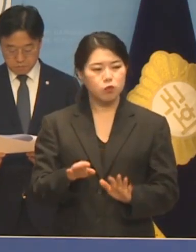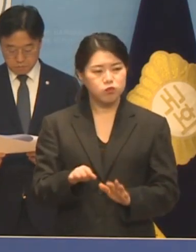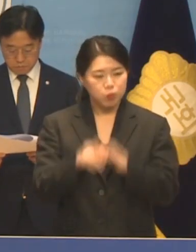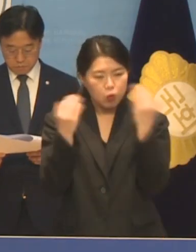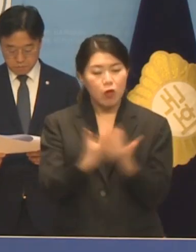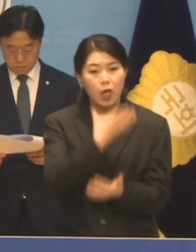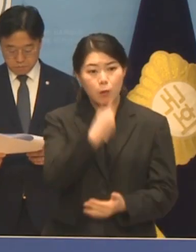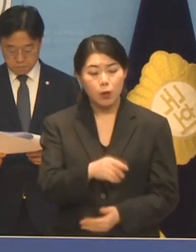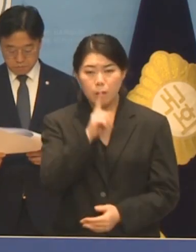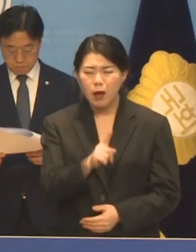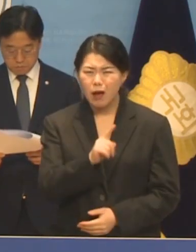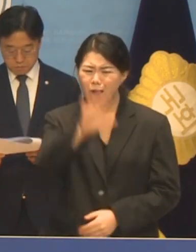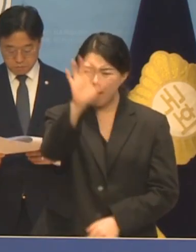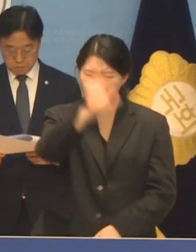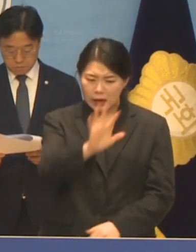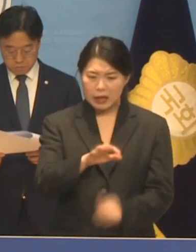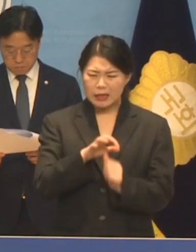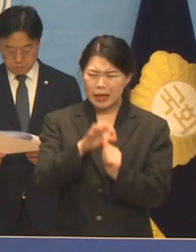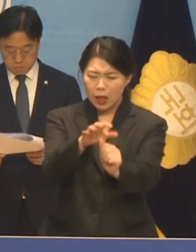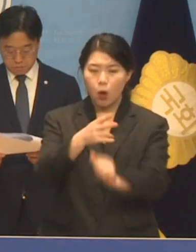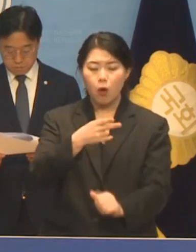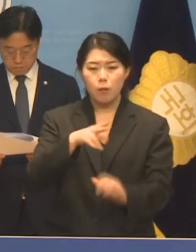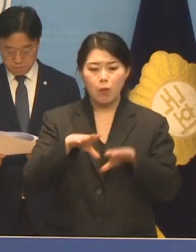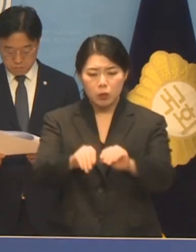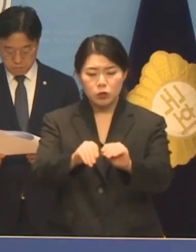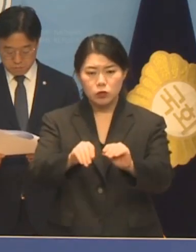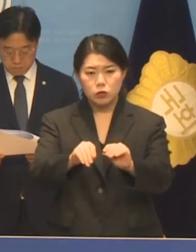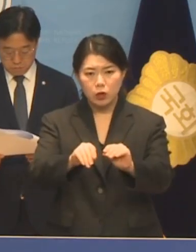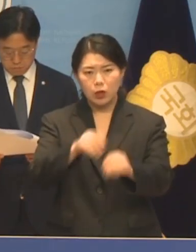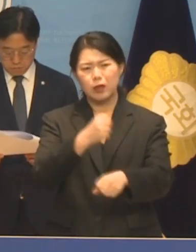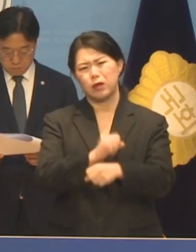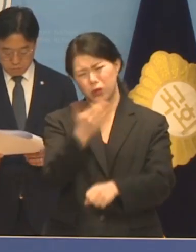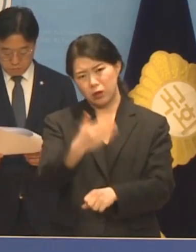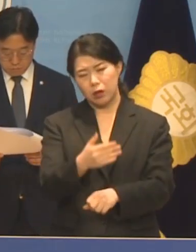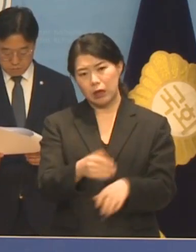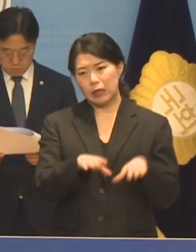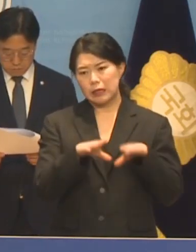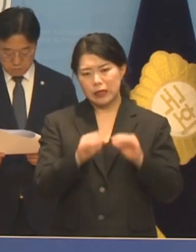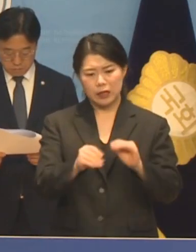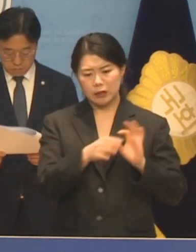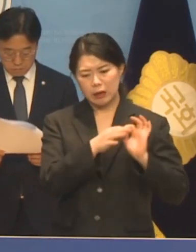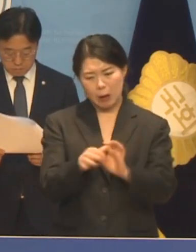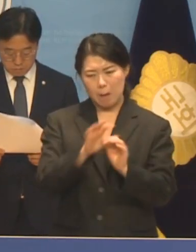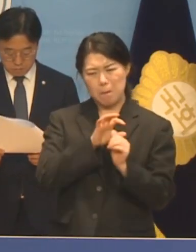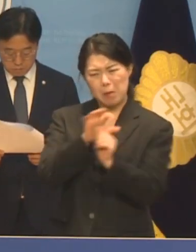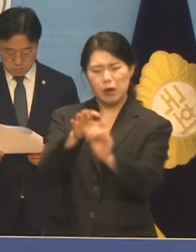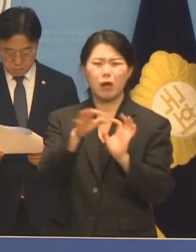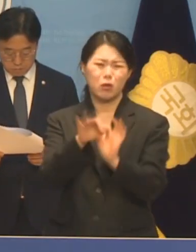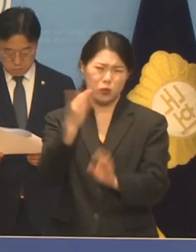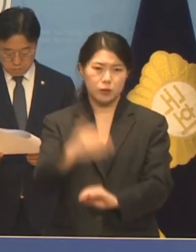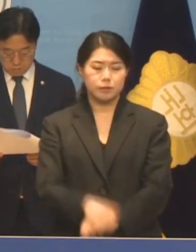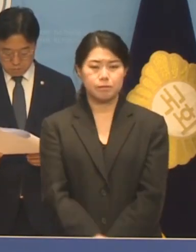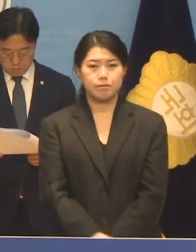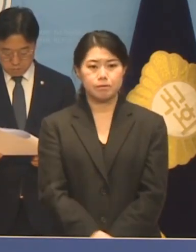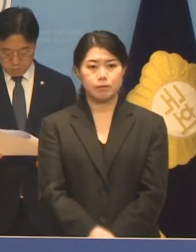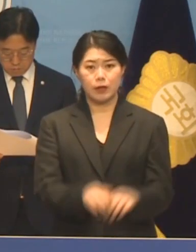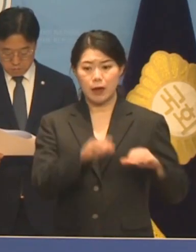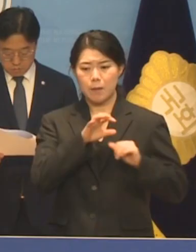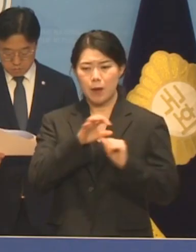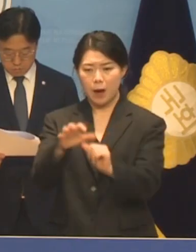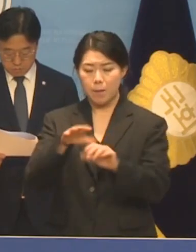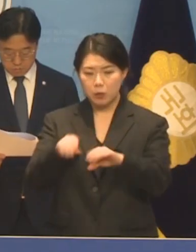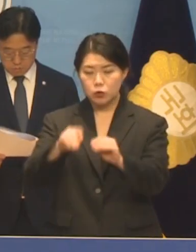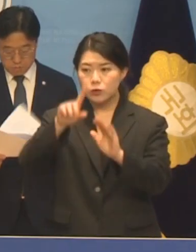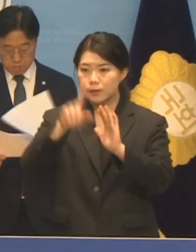수도 있겠는데요. 탄압을 멈추지 않으면 탄압의 대상만 바뀔 뿐 탄압 자체가 사라지는 것은 아닙니다. 탄압을 멈춰야 비로소